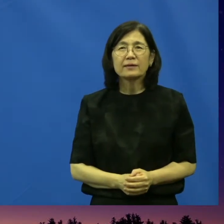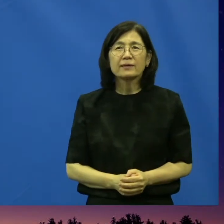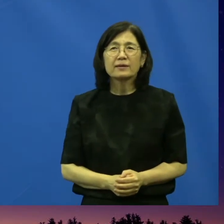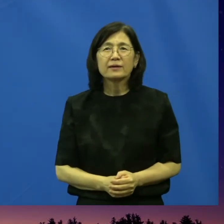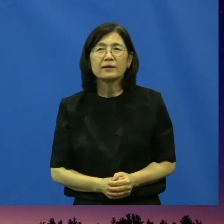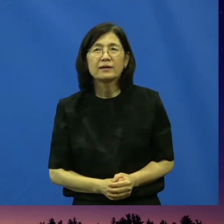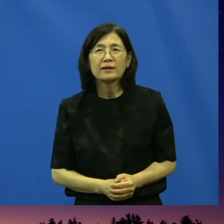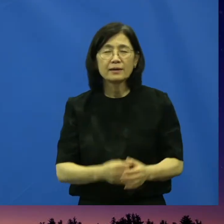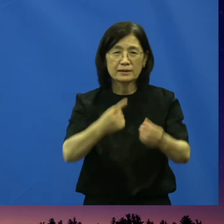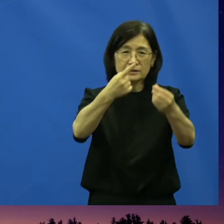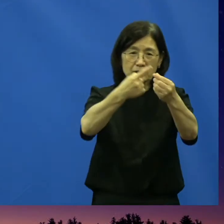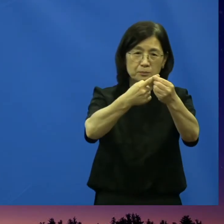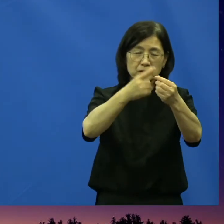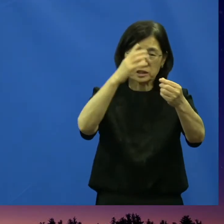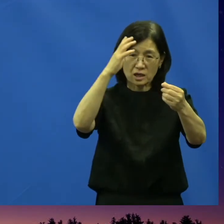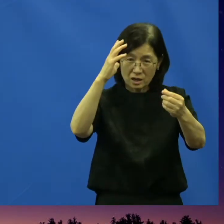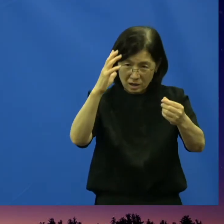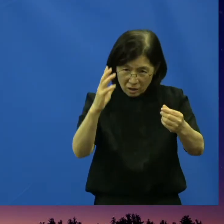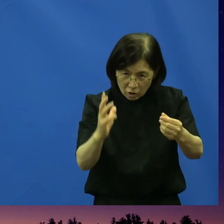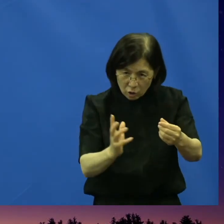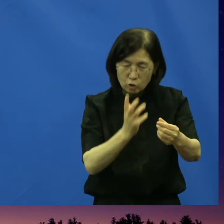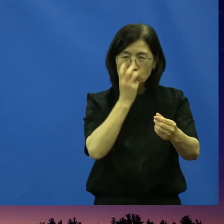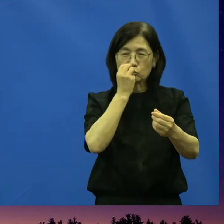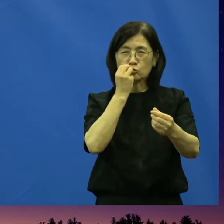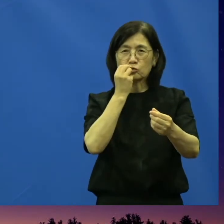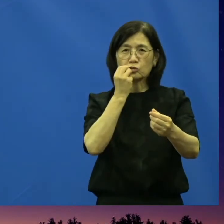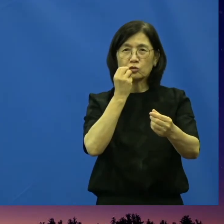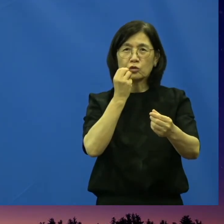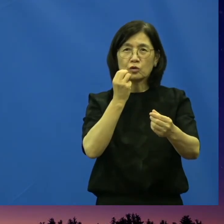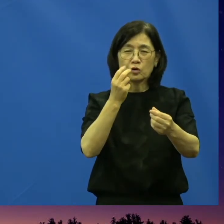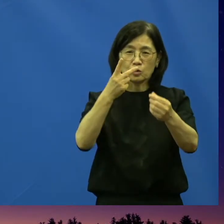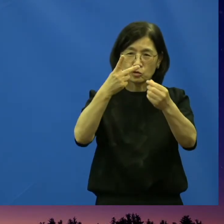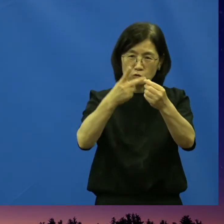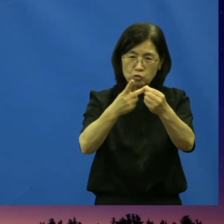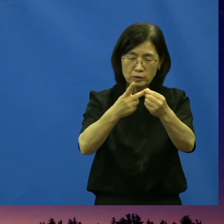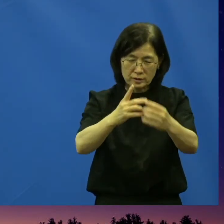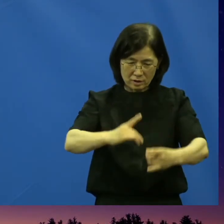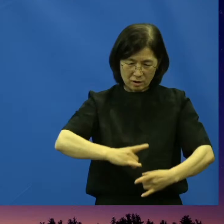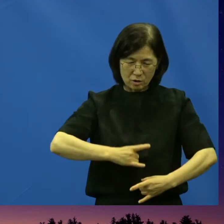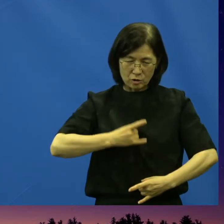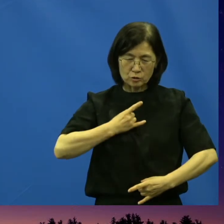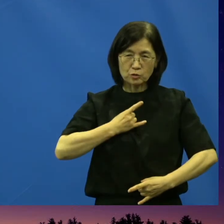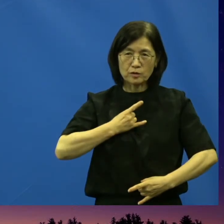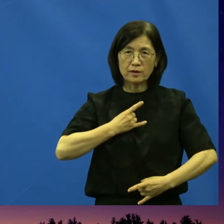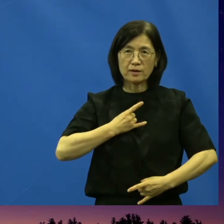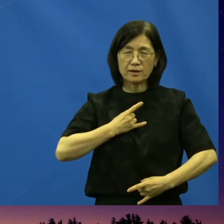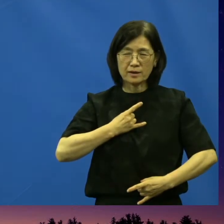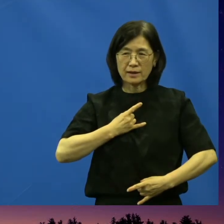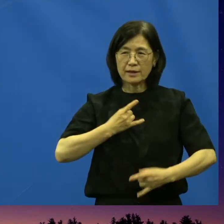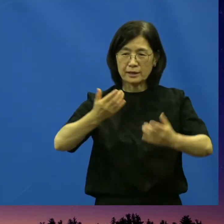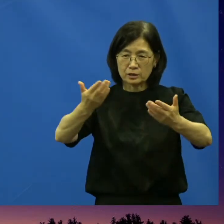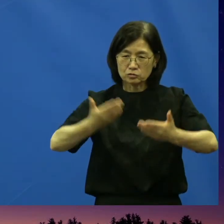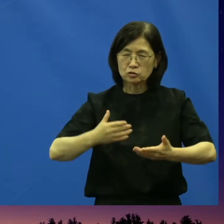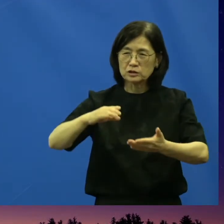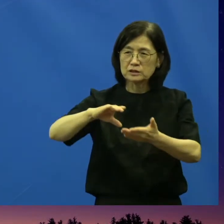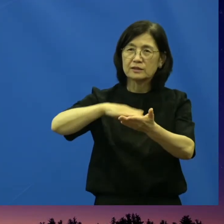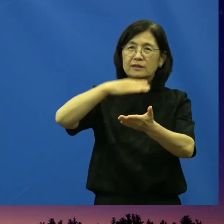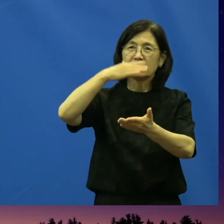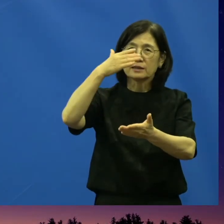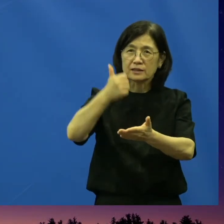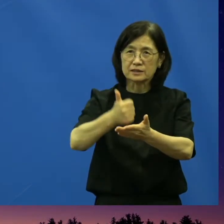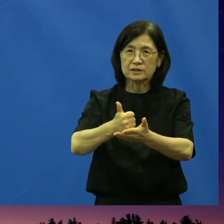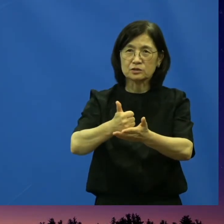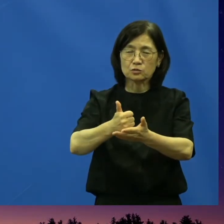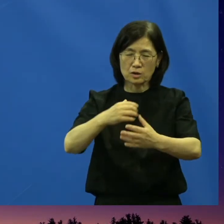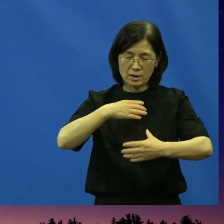첫 번째, 거룩함. 그 죄로부터 우리를 거룩하게 하고 의롭게 하시는 분, 이분이 그리스도였어요. 우리를 안식의